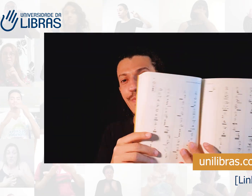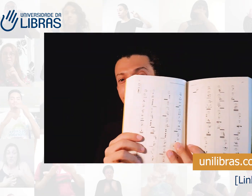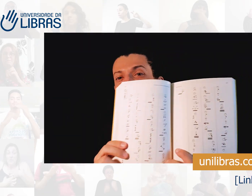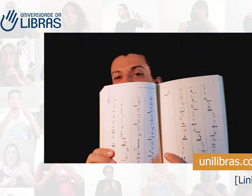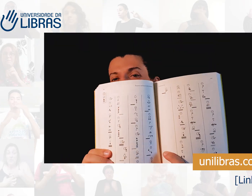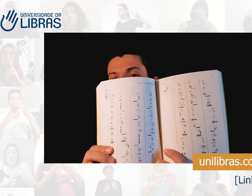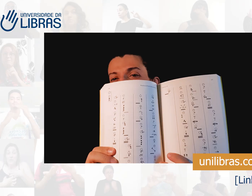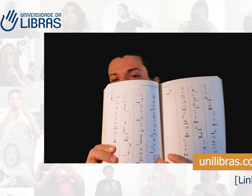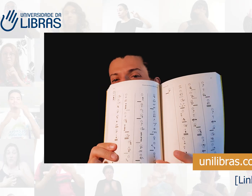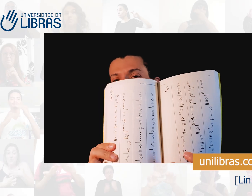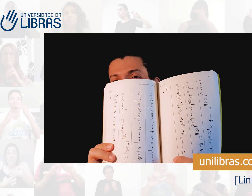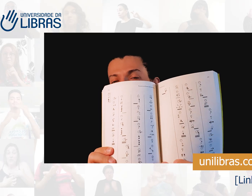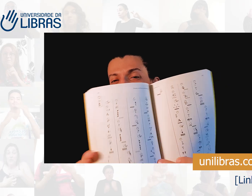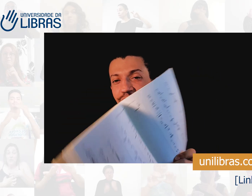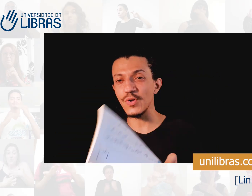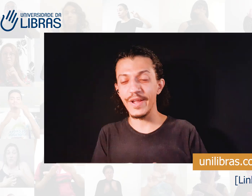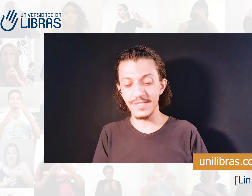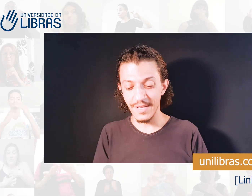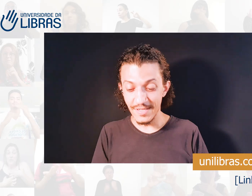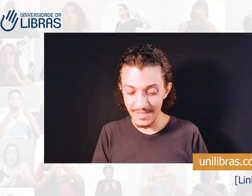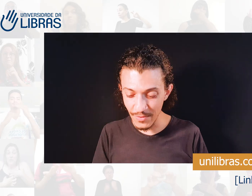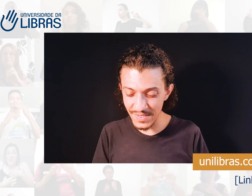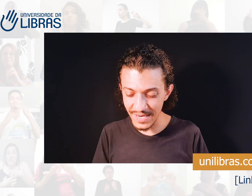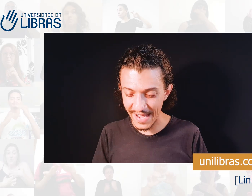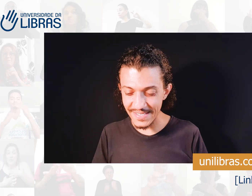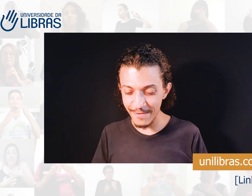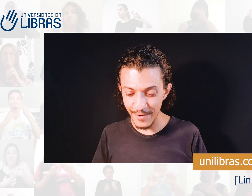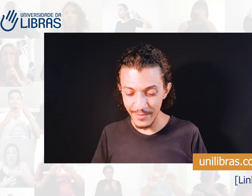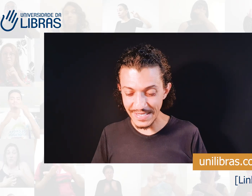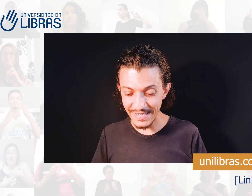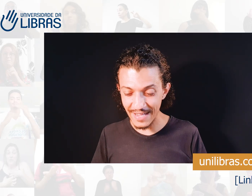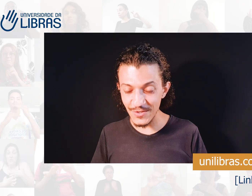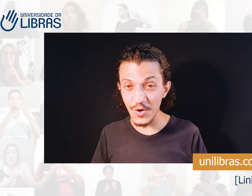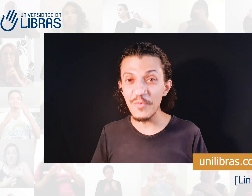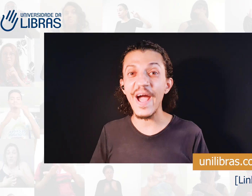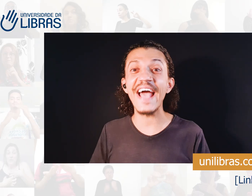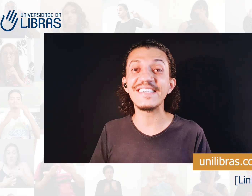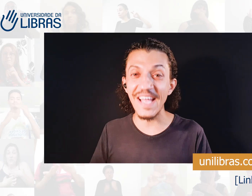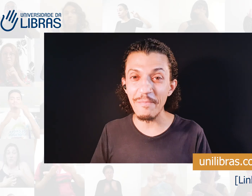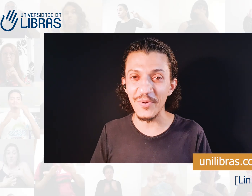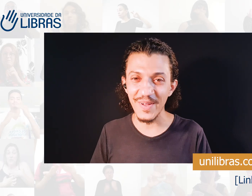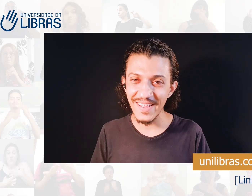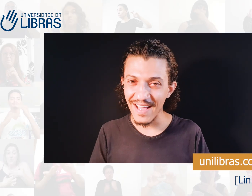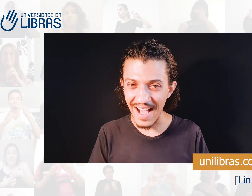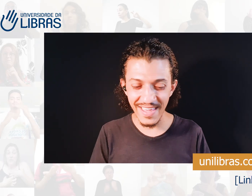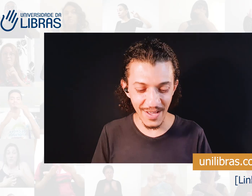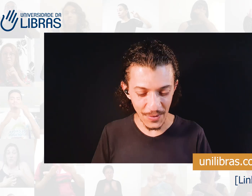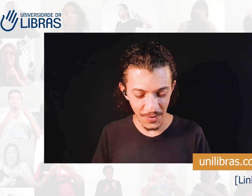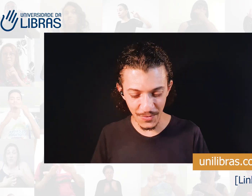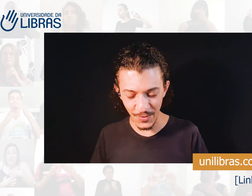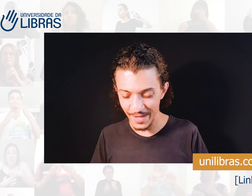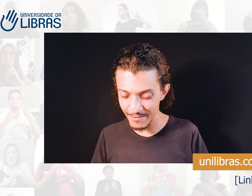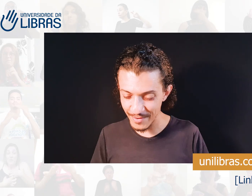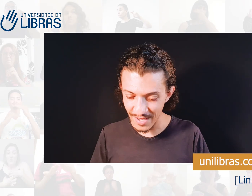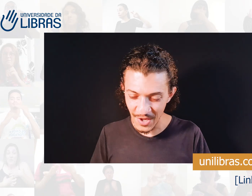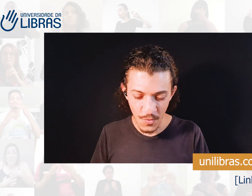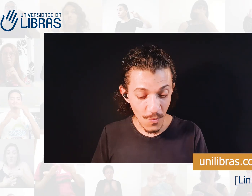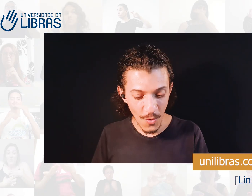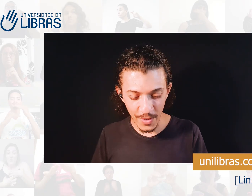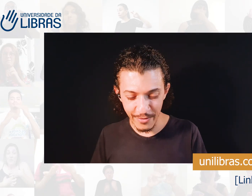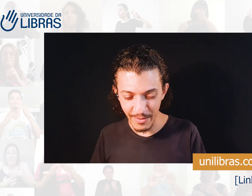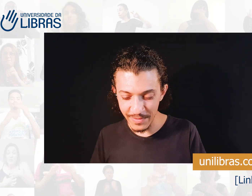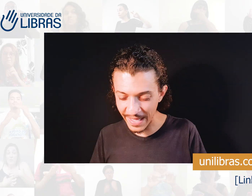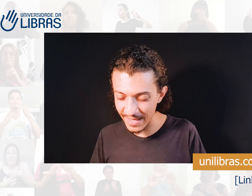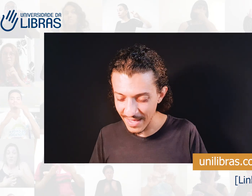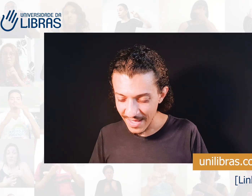nós usamos para escrever essas histórias são sinais que foram ensinados como exemplo aqui ao longo do livro.